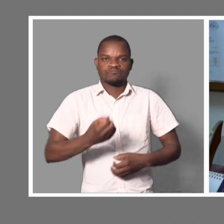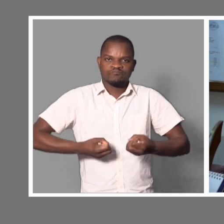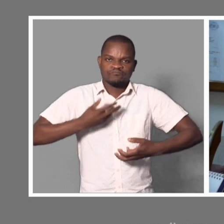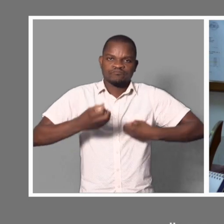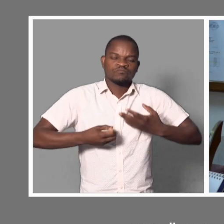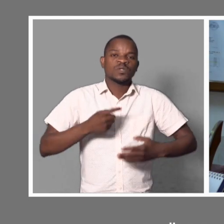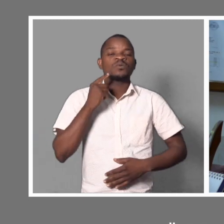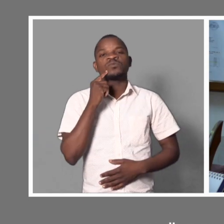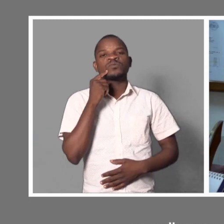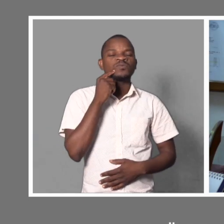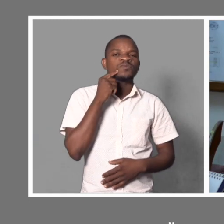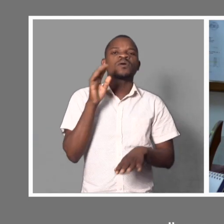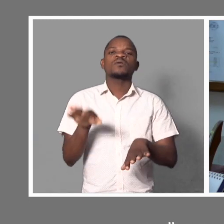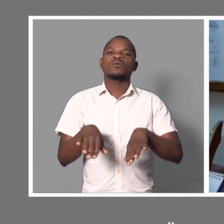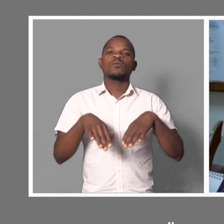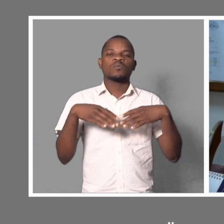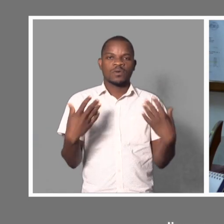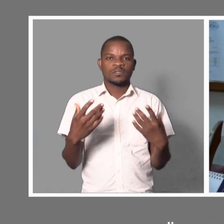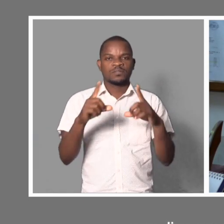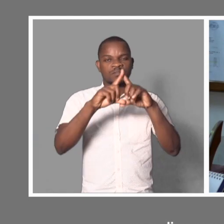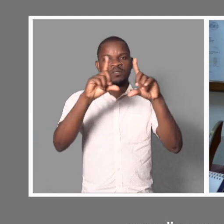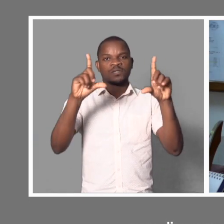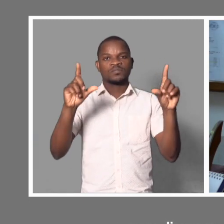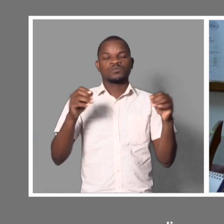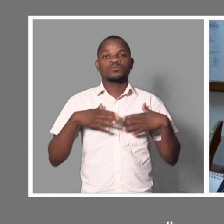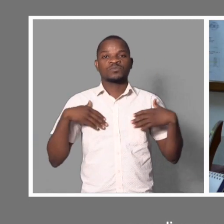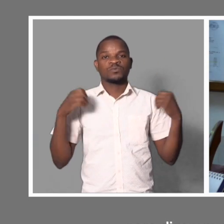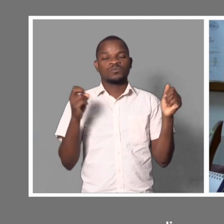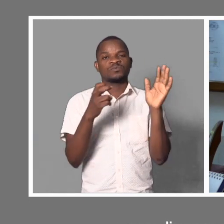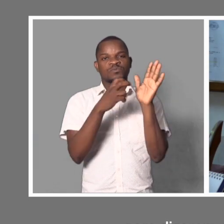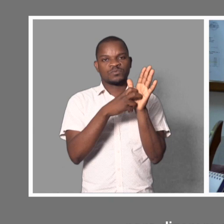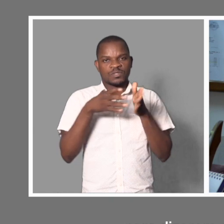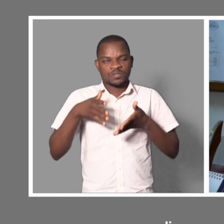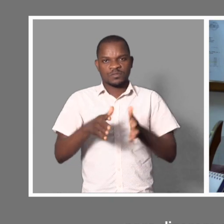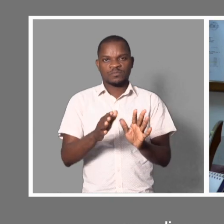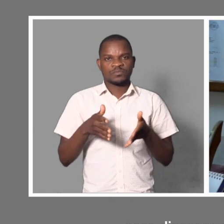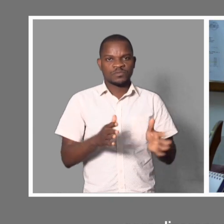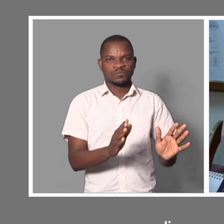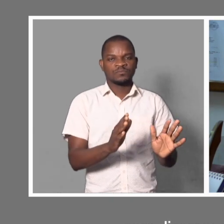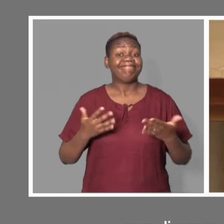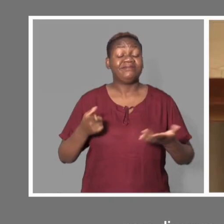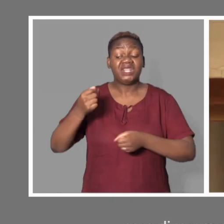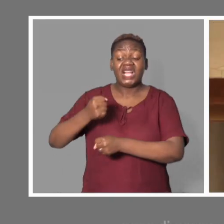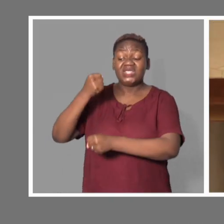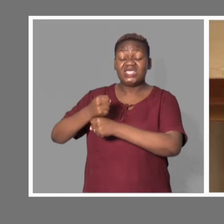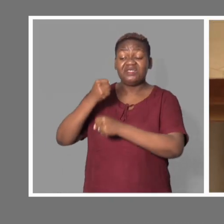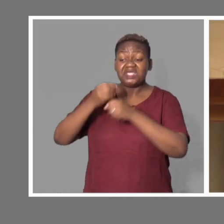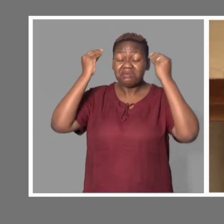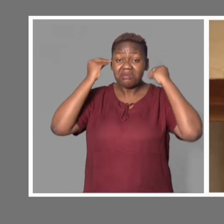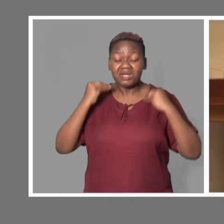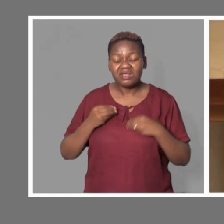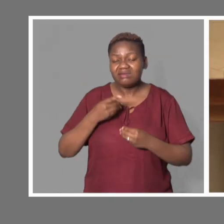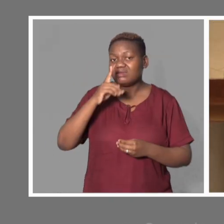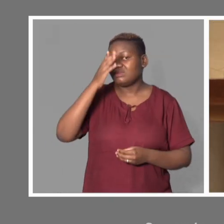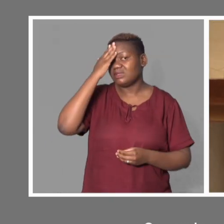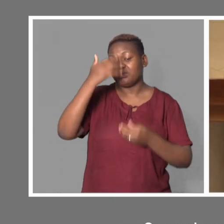quais são as suas reais dúvidas que têm em relação à saúde sexual e produtiva. Os